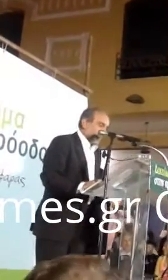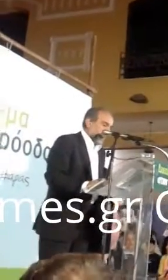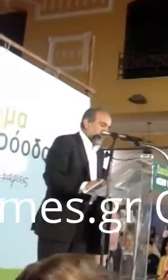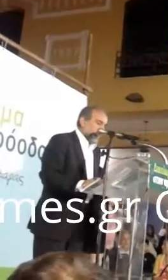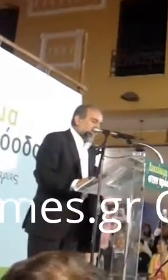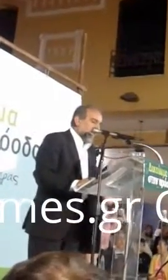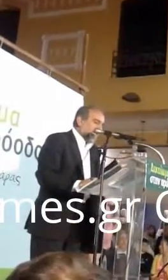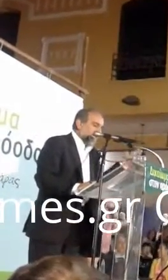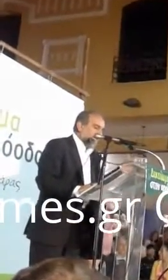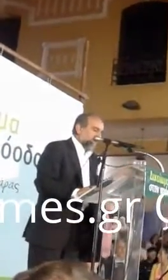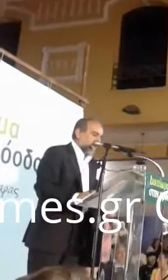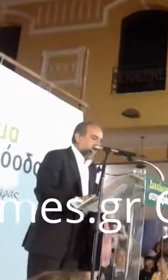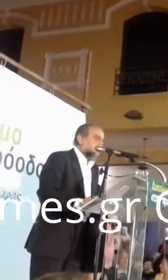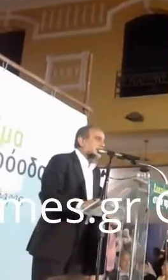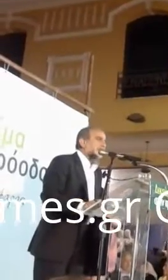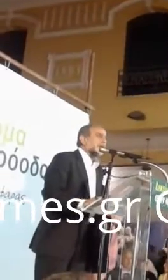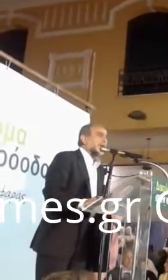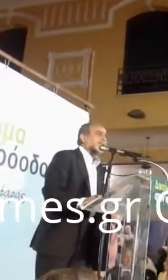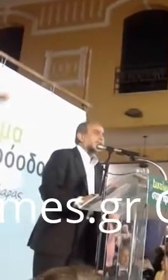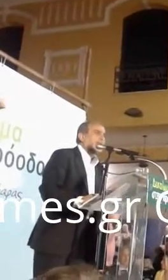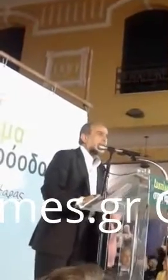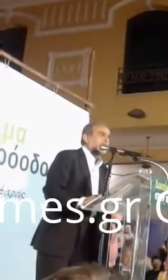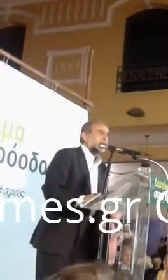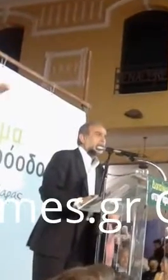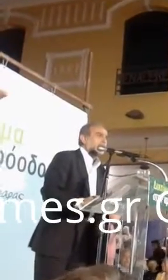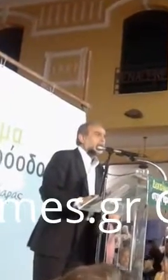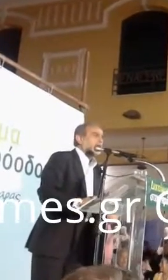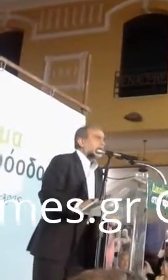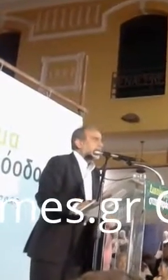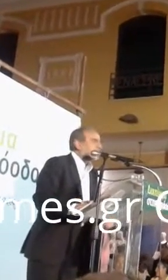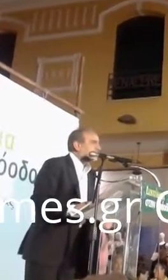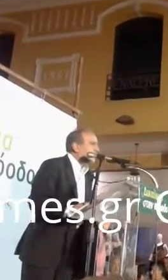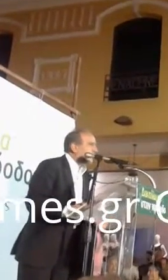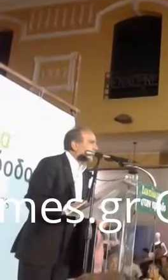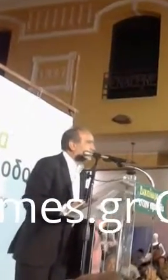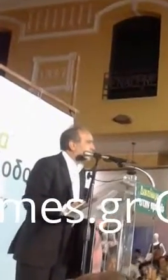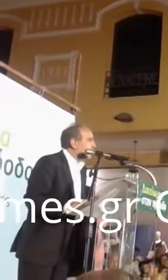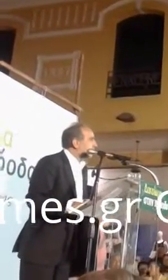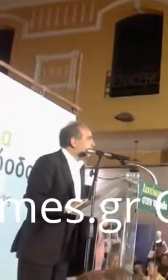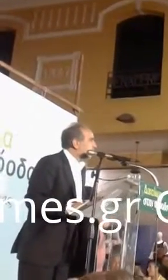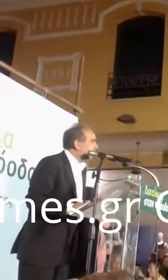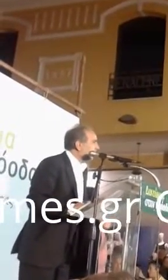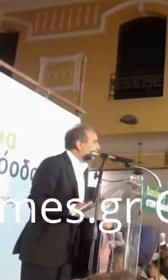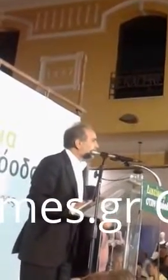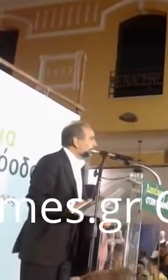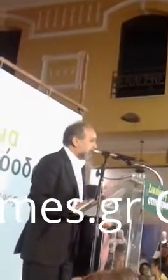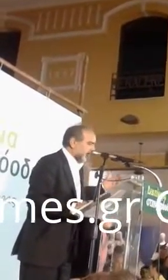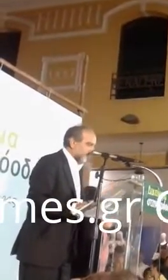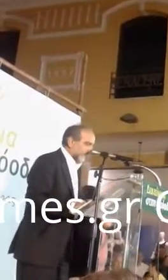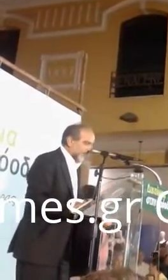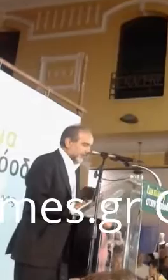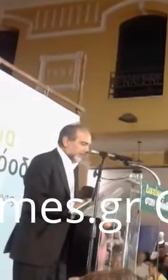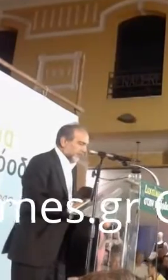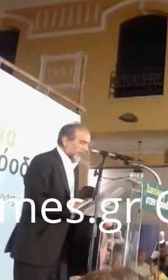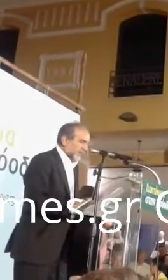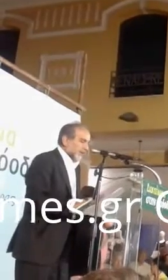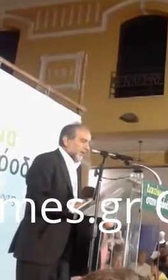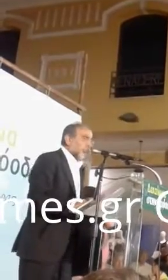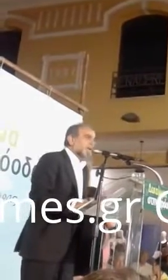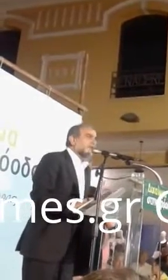μισοτελειωμένη, φάντασμα και με αυτέλεγες δικαστικές υποχρεώσεις και